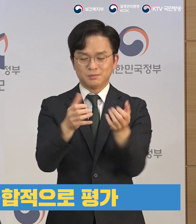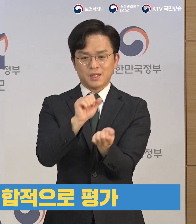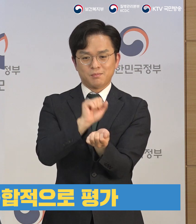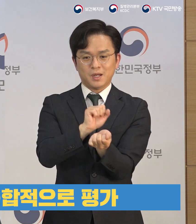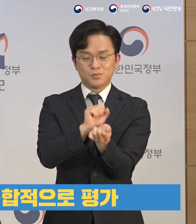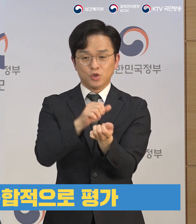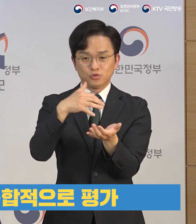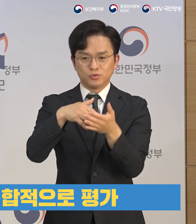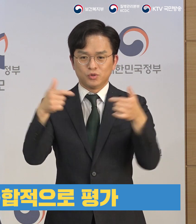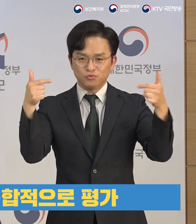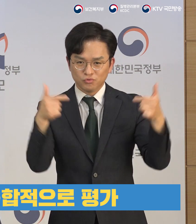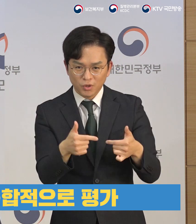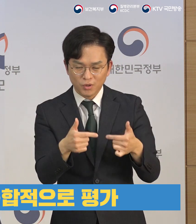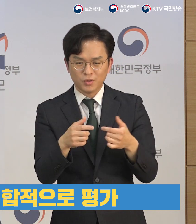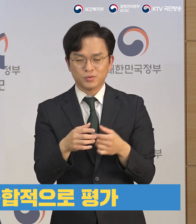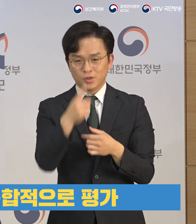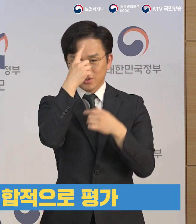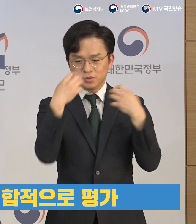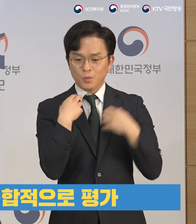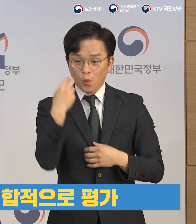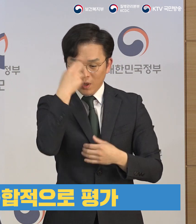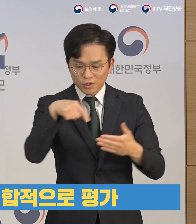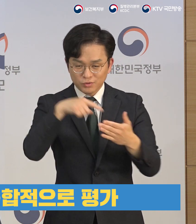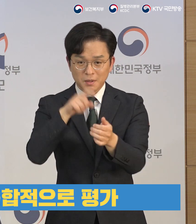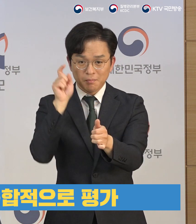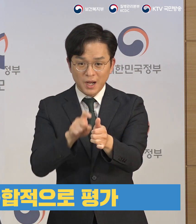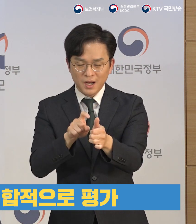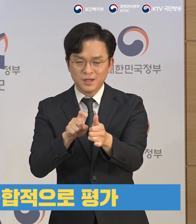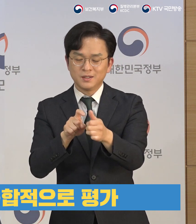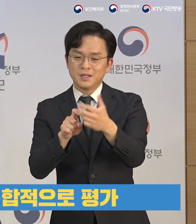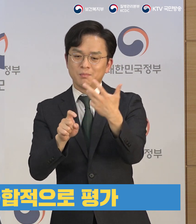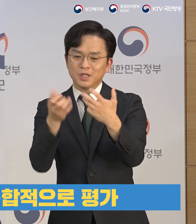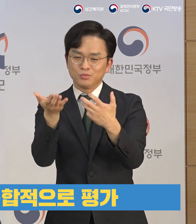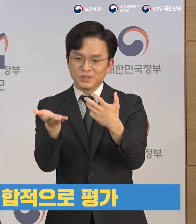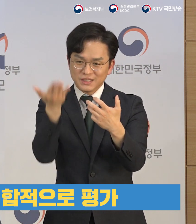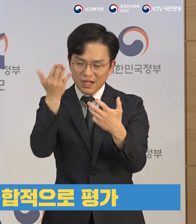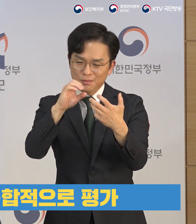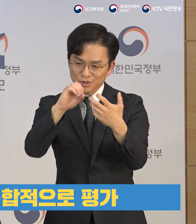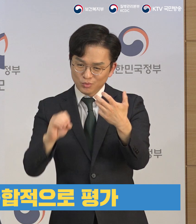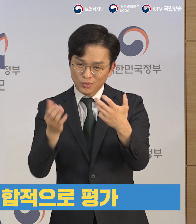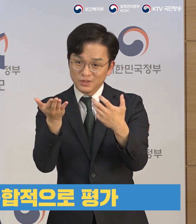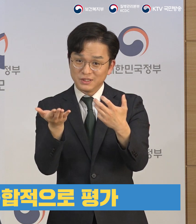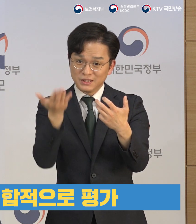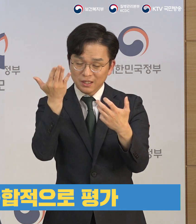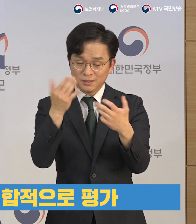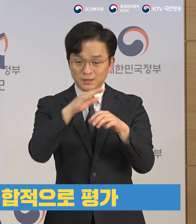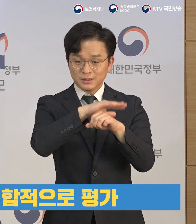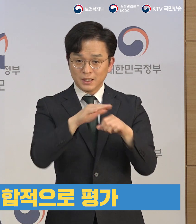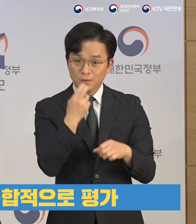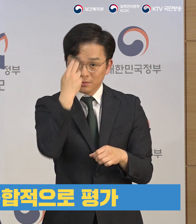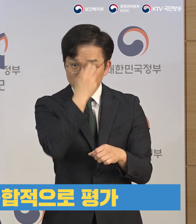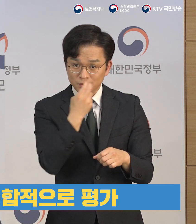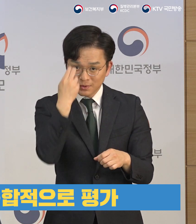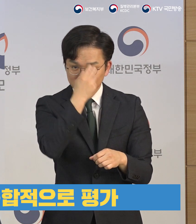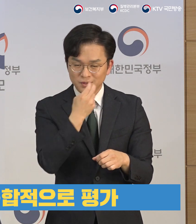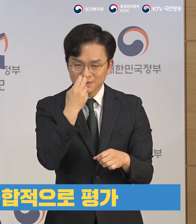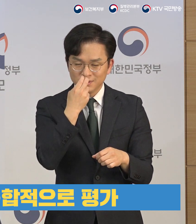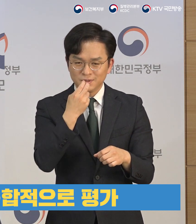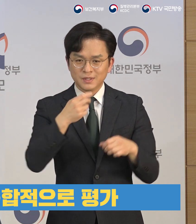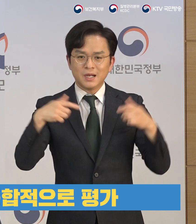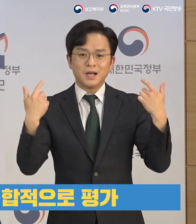5% 미마 집단 발생의 수 학교 뭐 방영 막내 관리 비율 80% 이상을 유지하는 것을